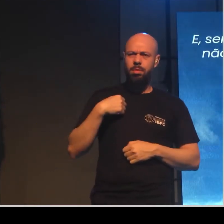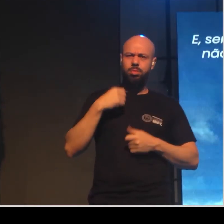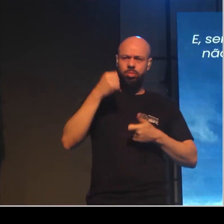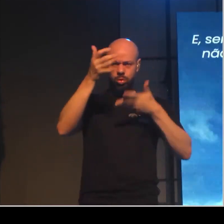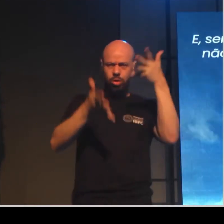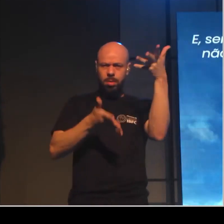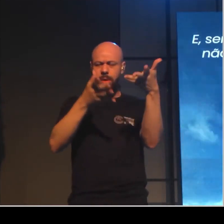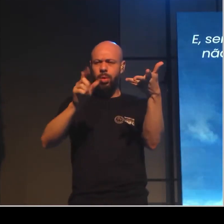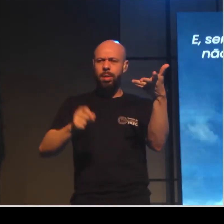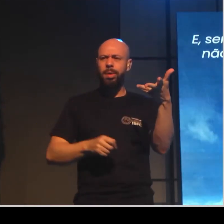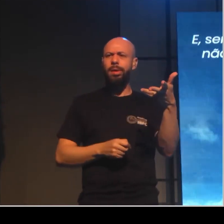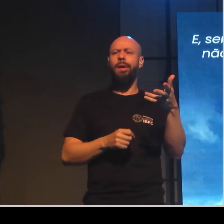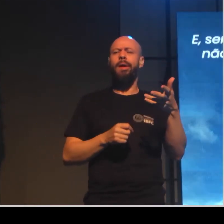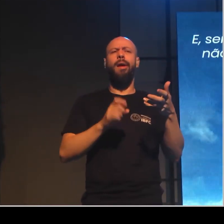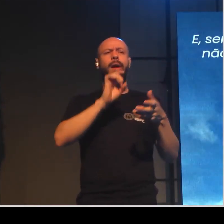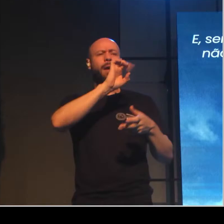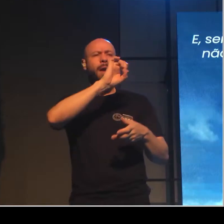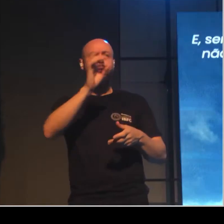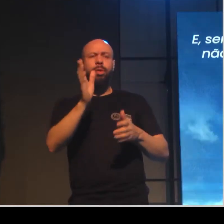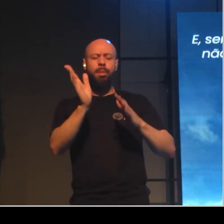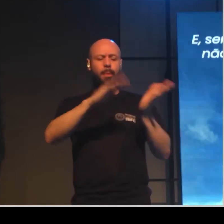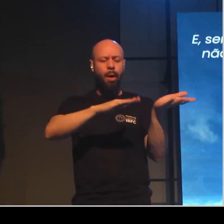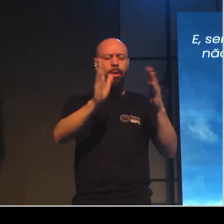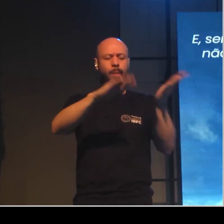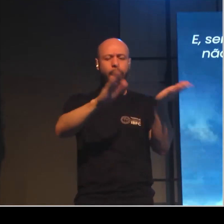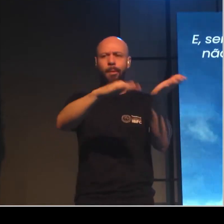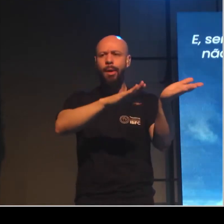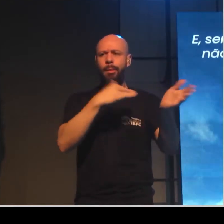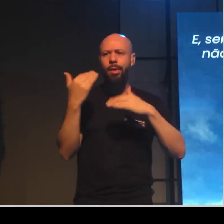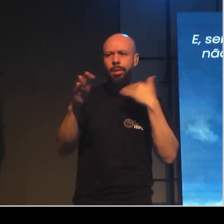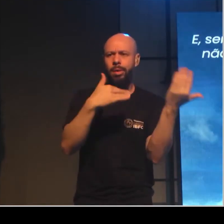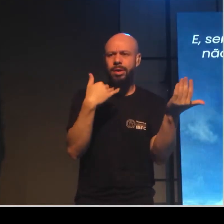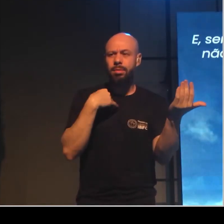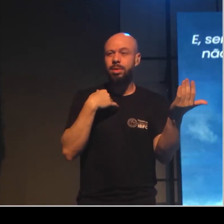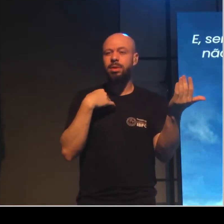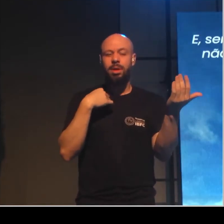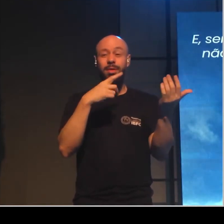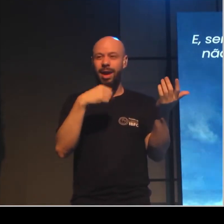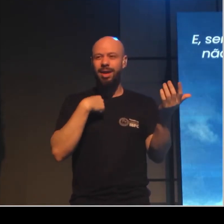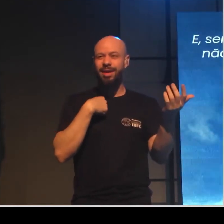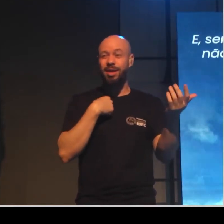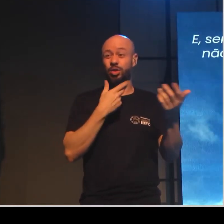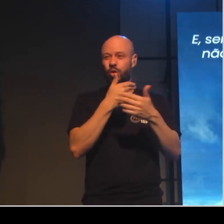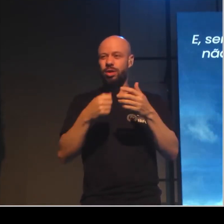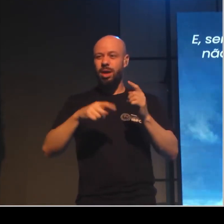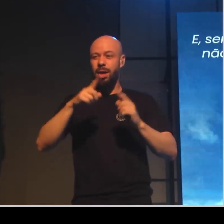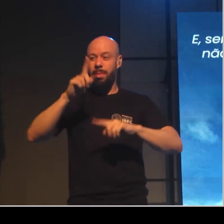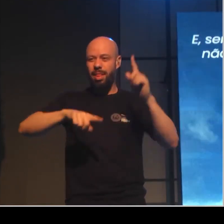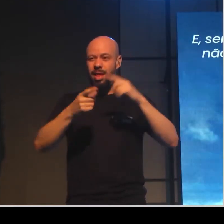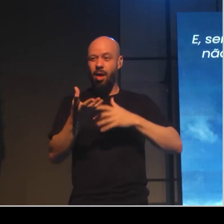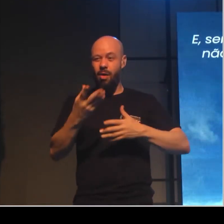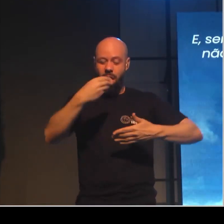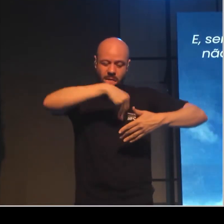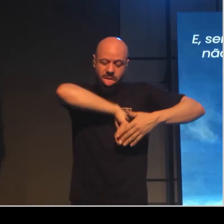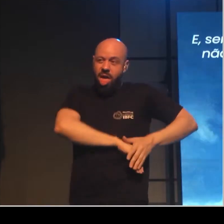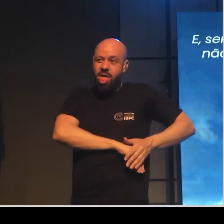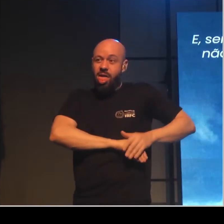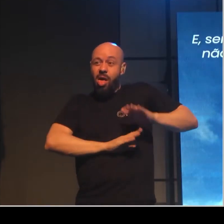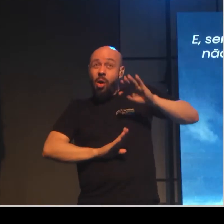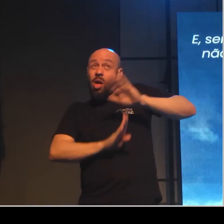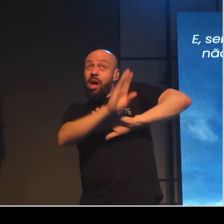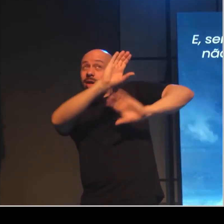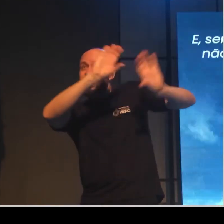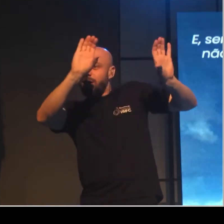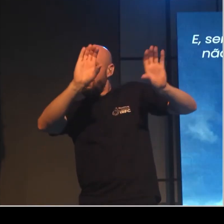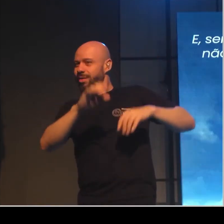presente. Ninguém levou nada. Você está se entregando a algo que não vai durar?